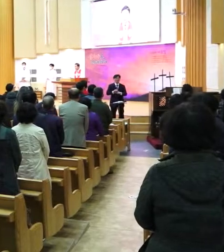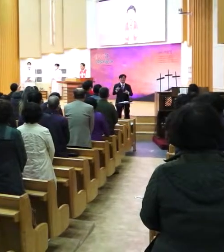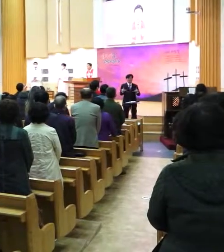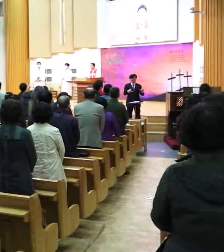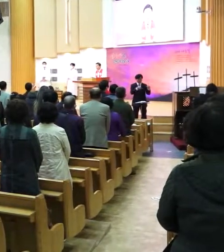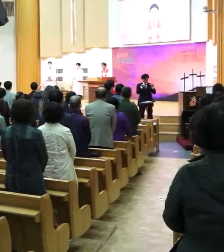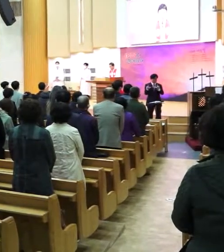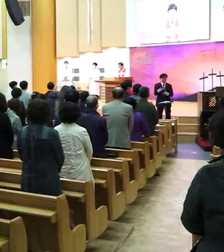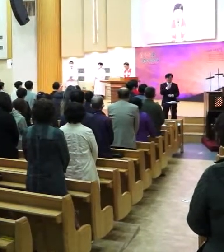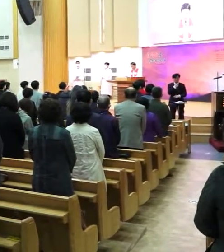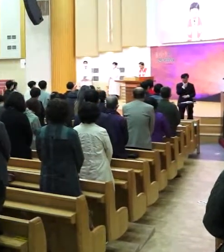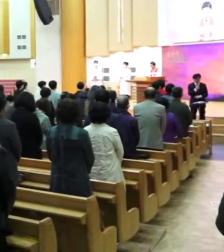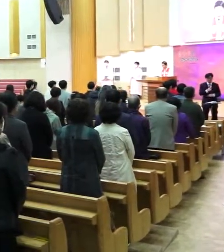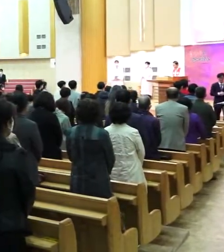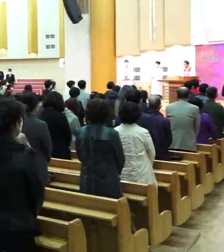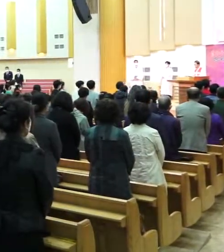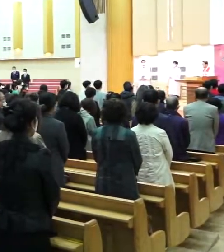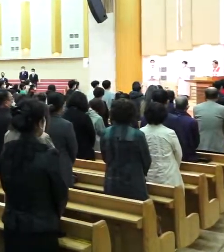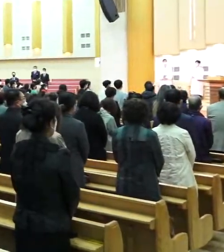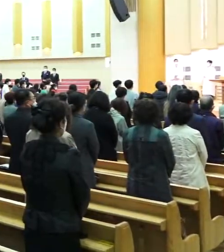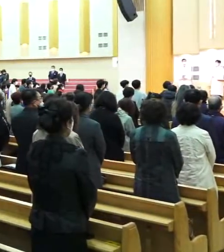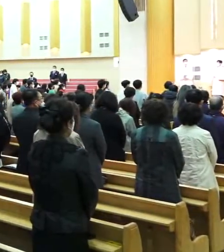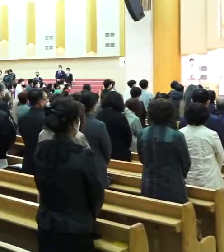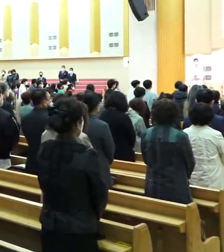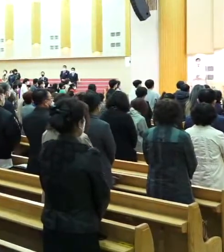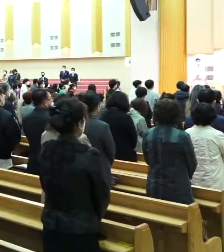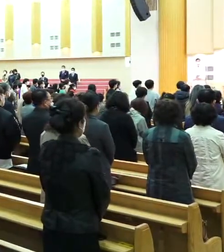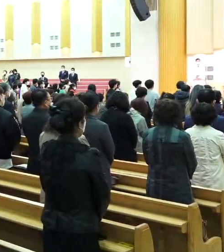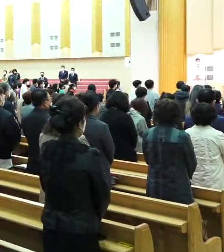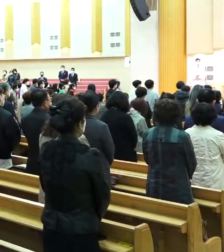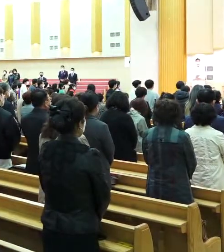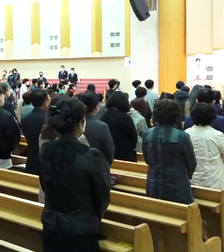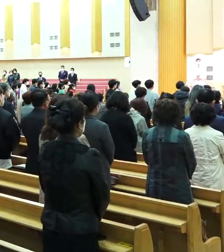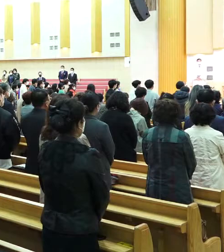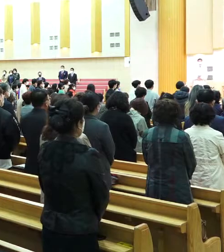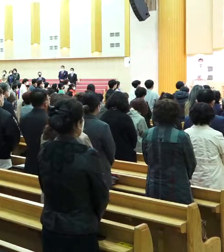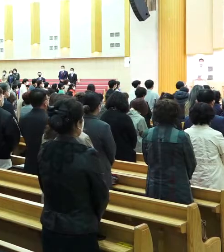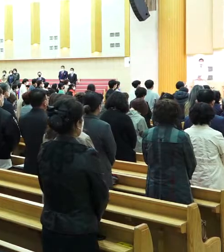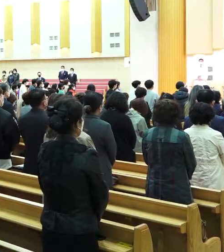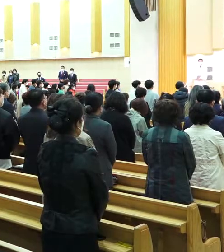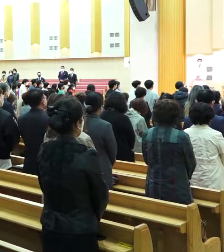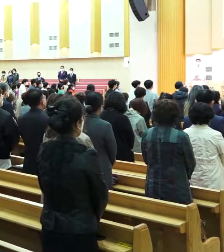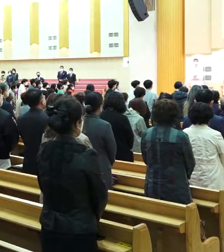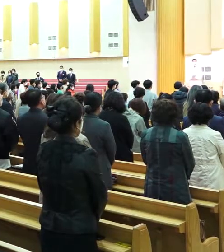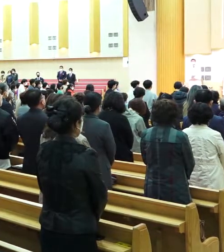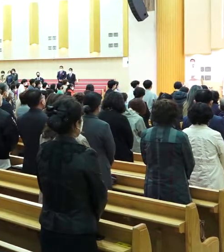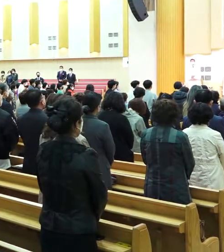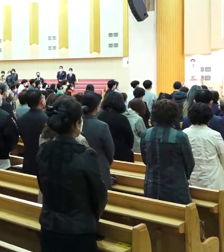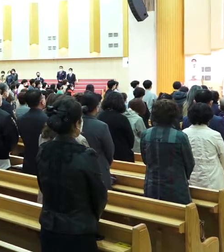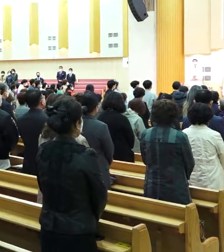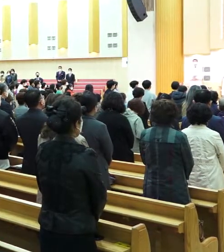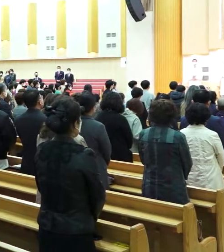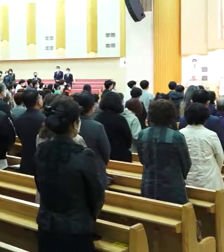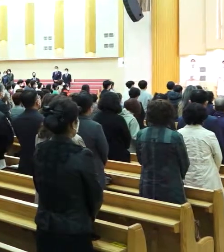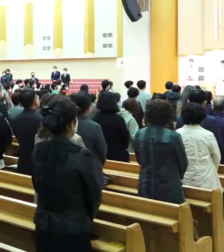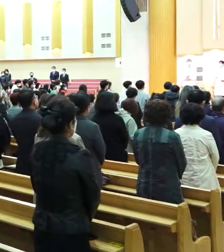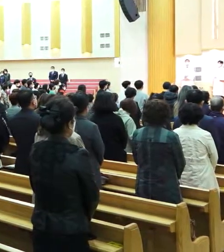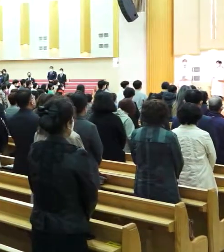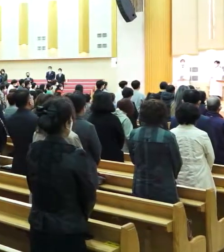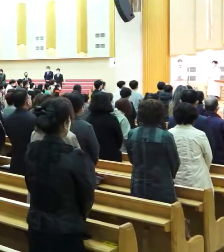새벽 특별 새벽 기도부터 시작되면 좋겠습니다. 이 시간 함께 합심하여 기도하기를 원합니다. 특별히 미얀마 위해서